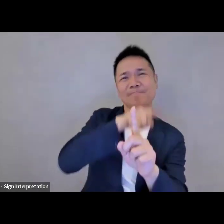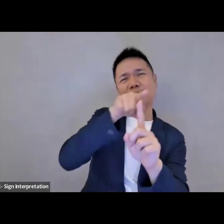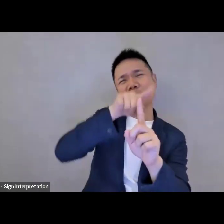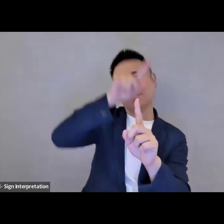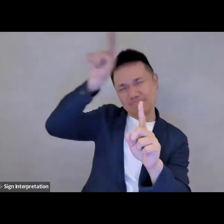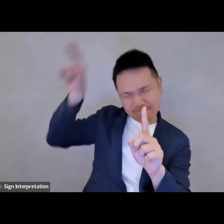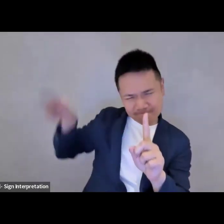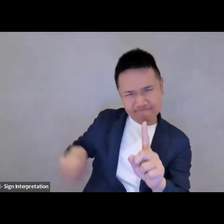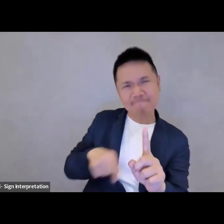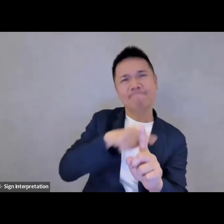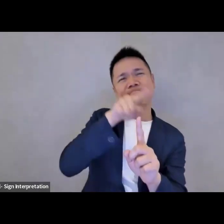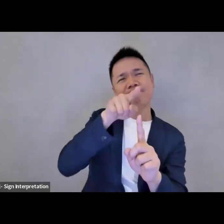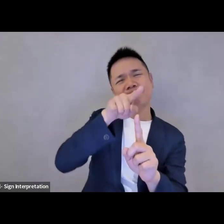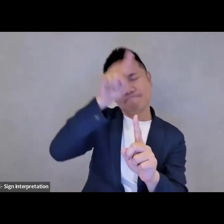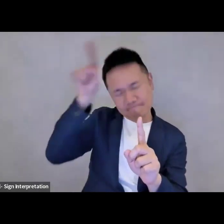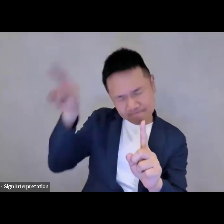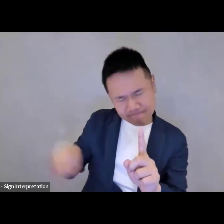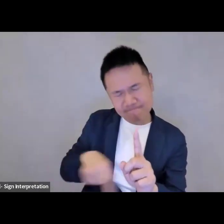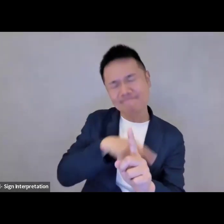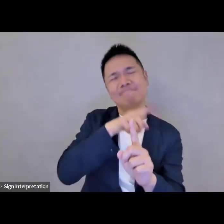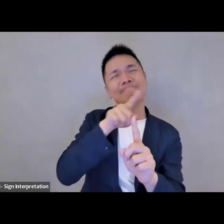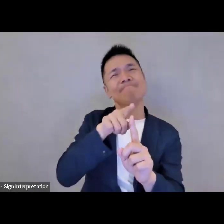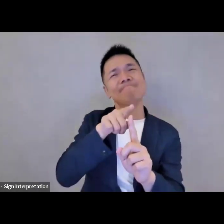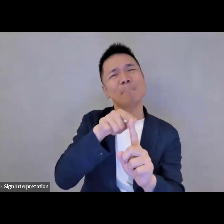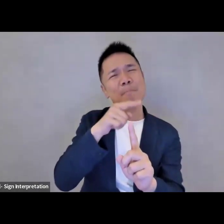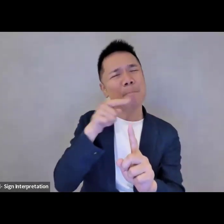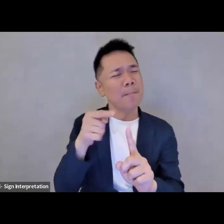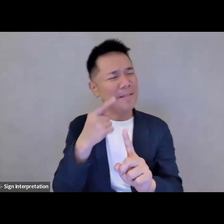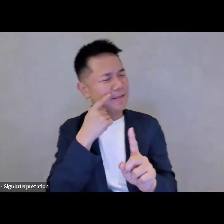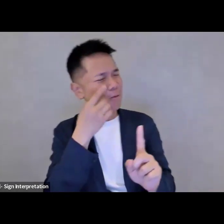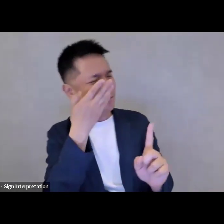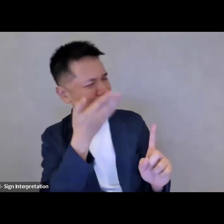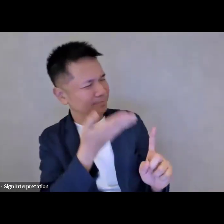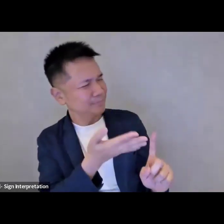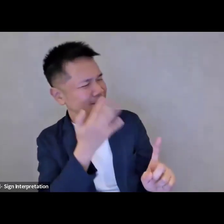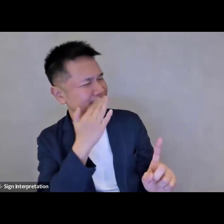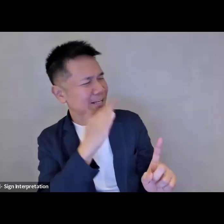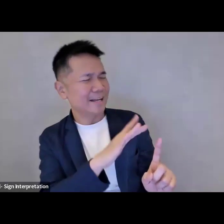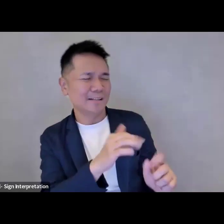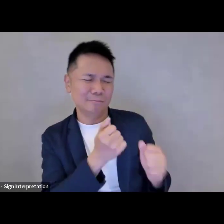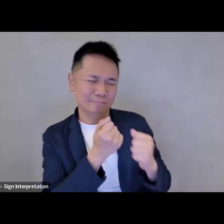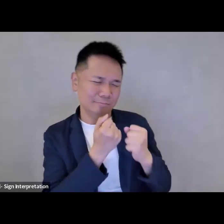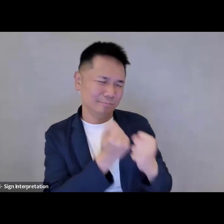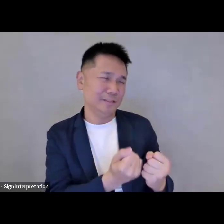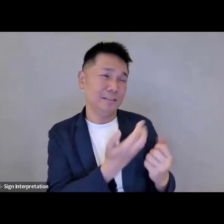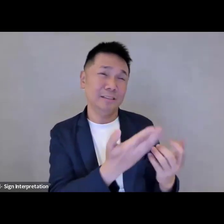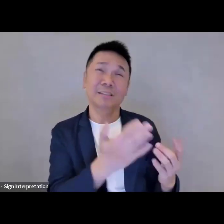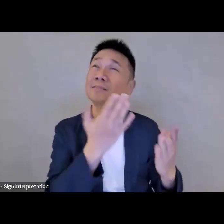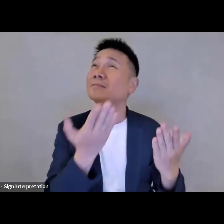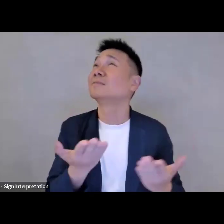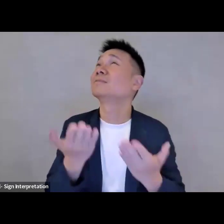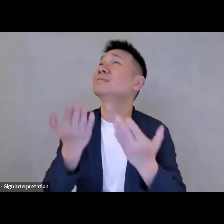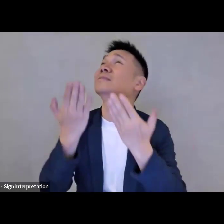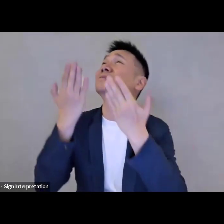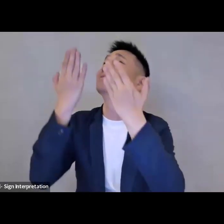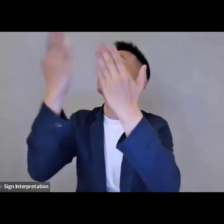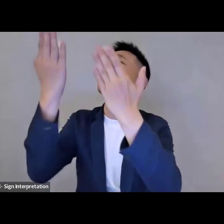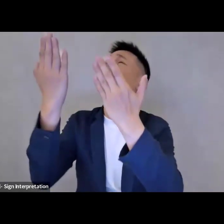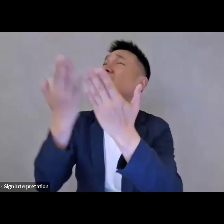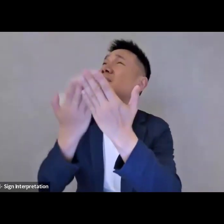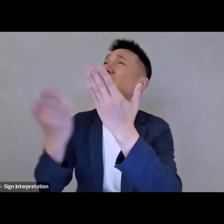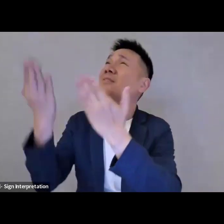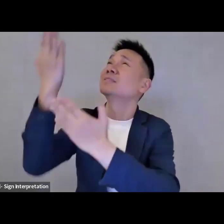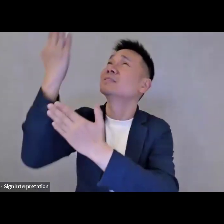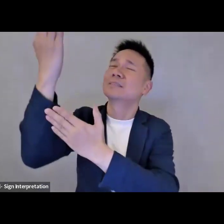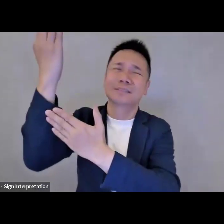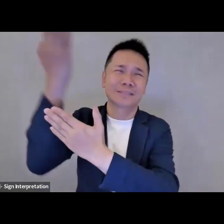身为一个佛教信奉者，我希望你能够在没有病痛，能够去更好的